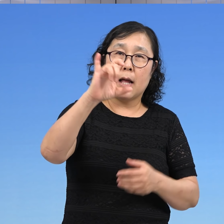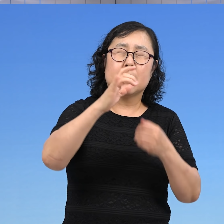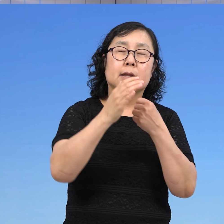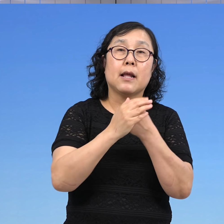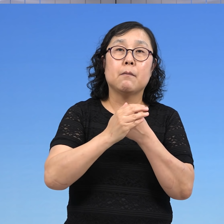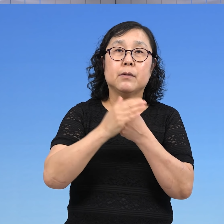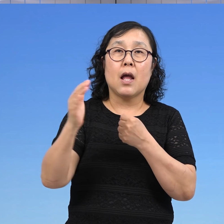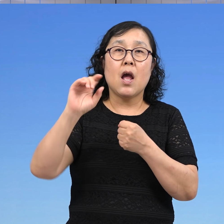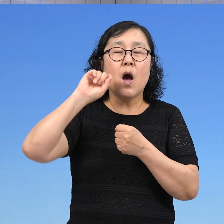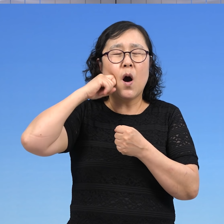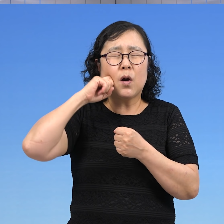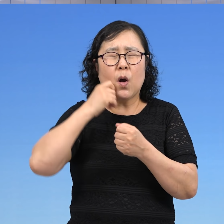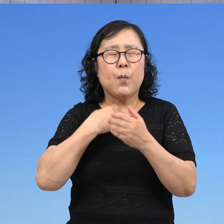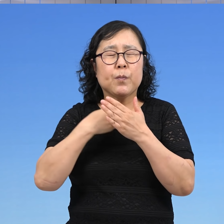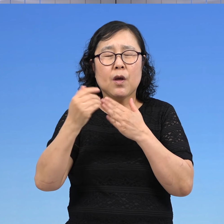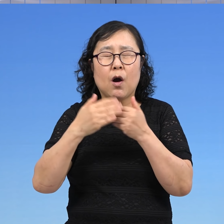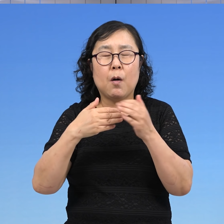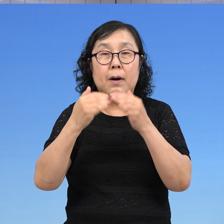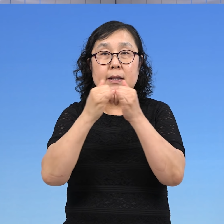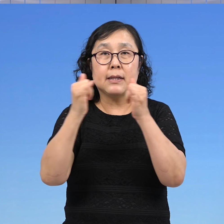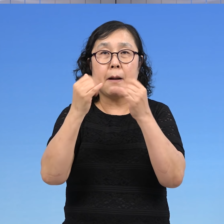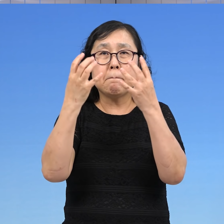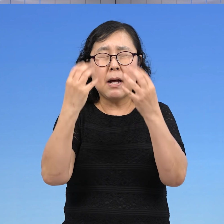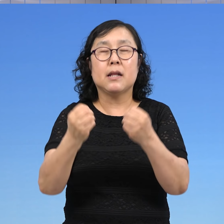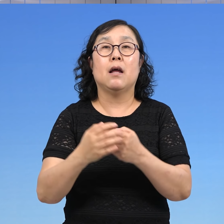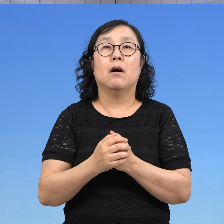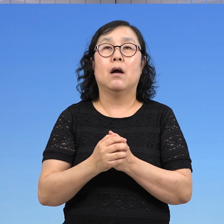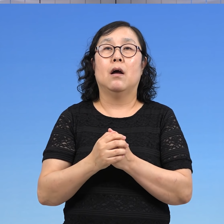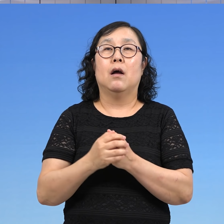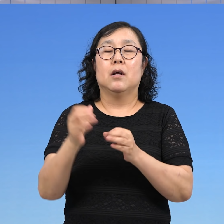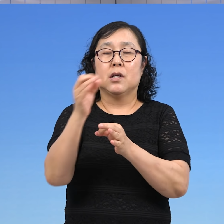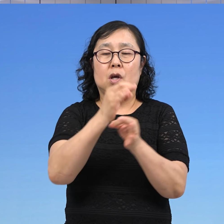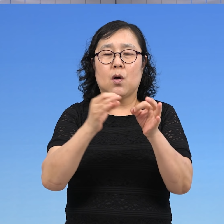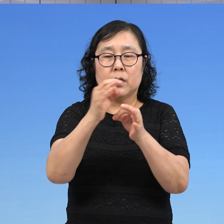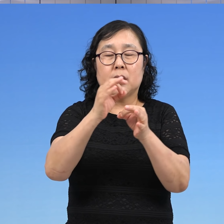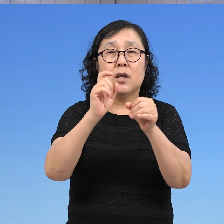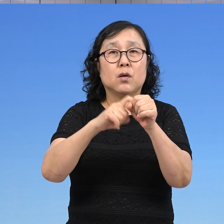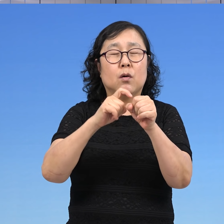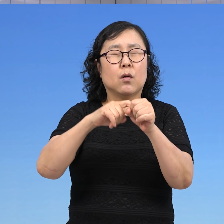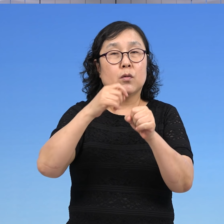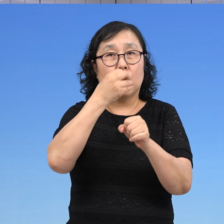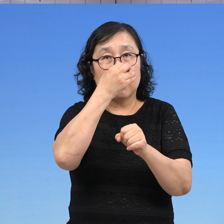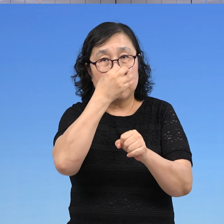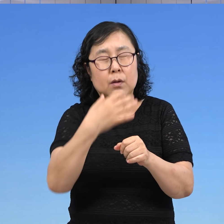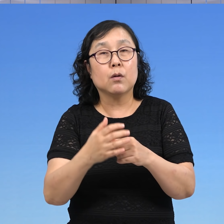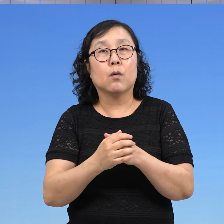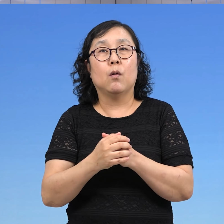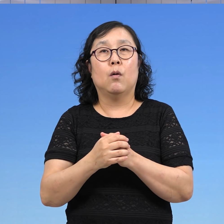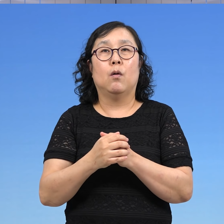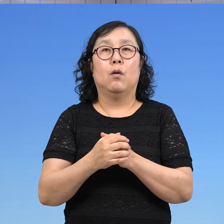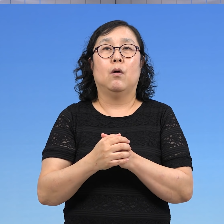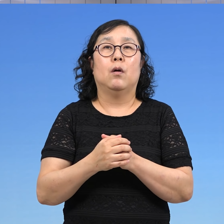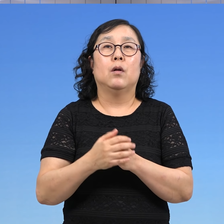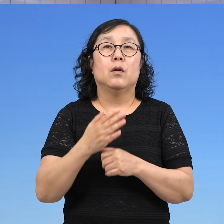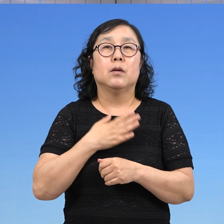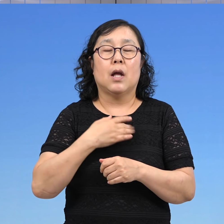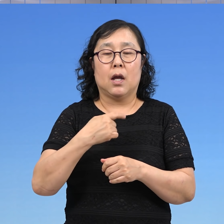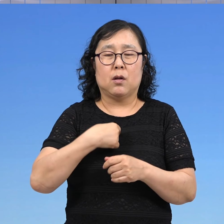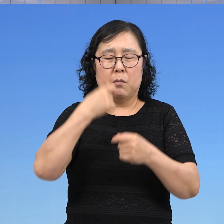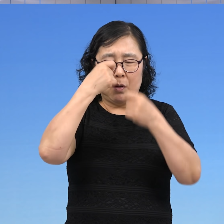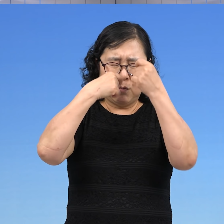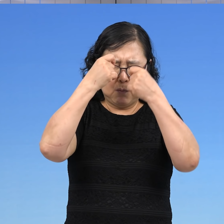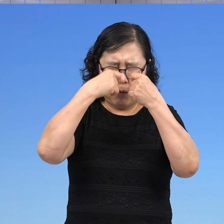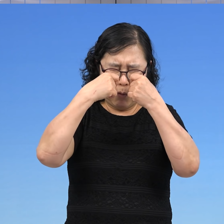바이러스 때문에 어려움을 겪는 성도님들이 엄청 많으시잖아요 뭐 경제적으로도 너무 힘드시고 저한테 또 만 하루가